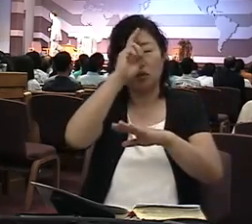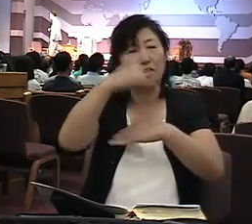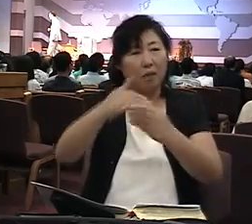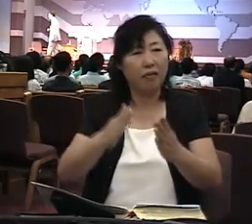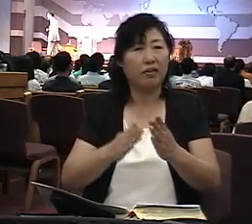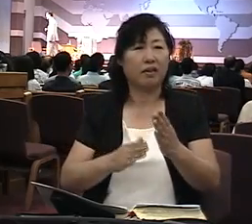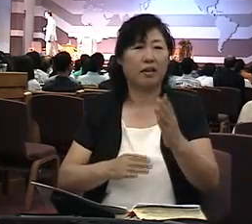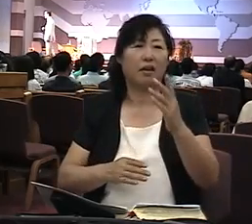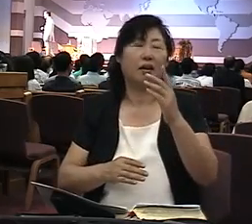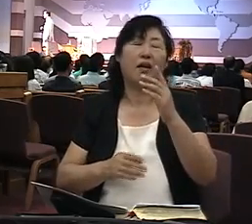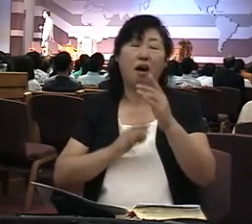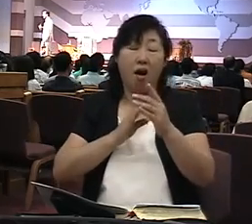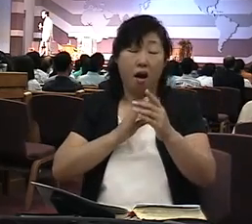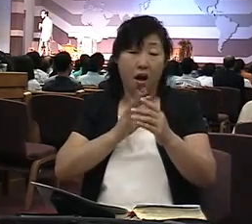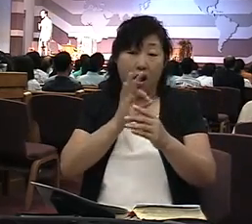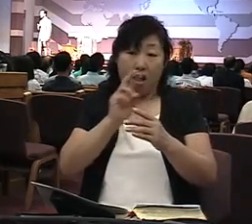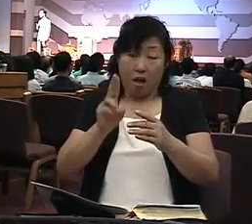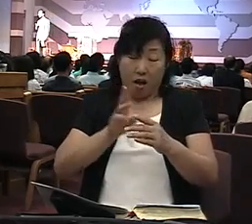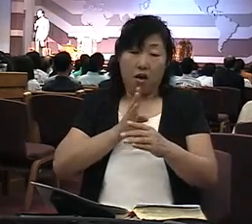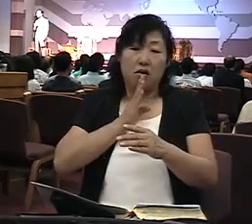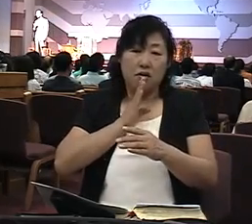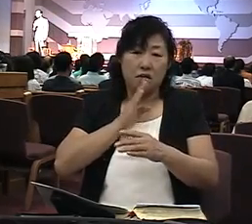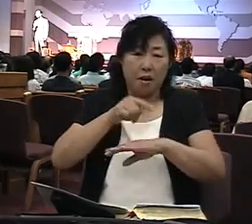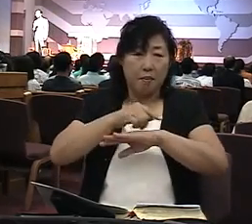그렇구나. 이거 마음의 자세이지